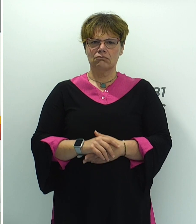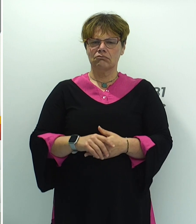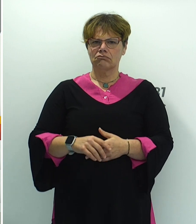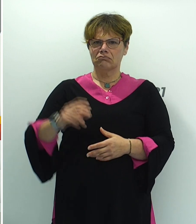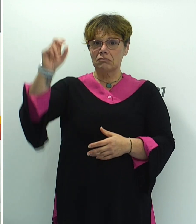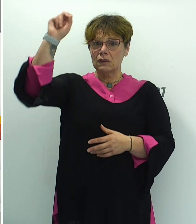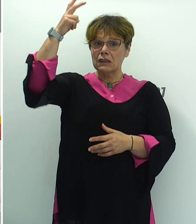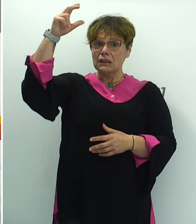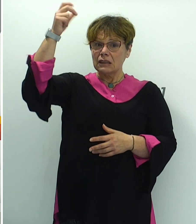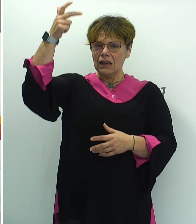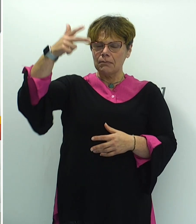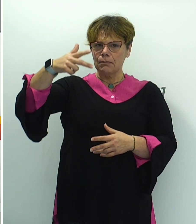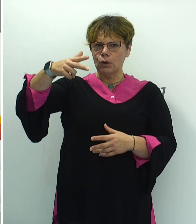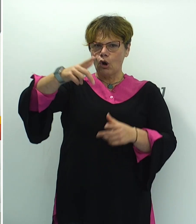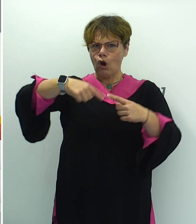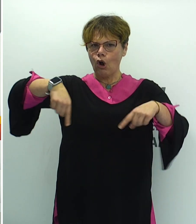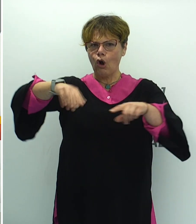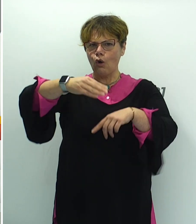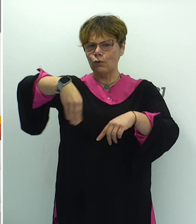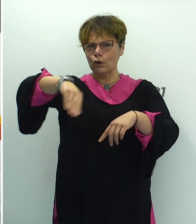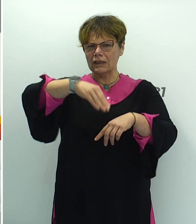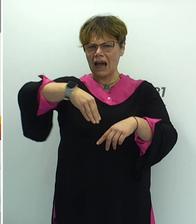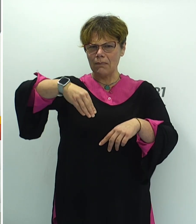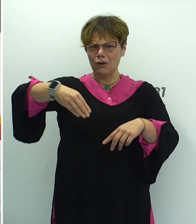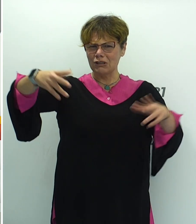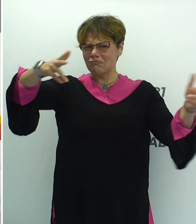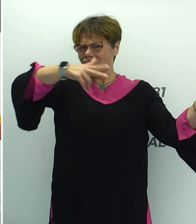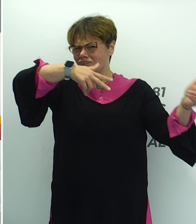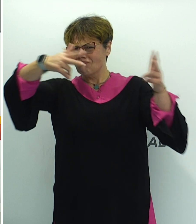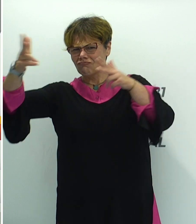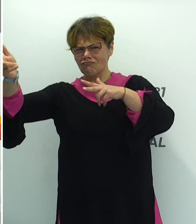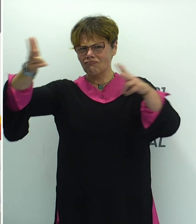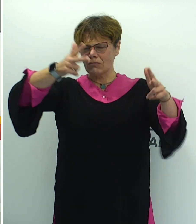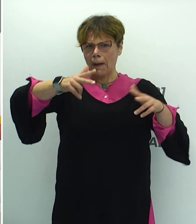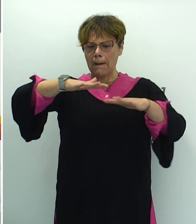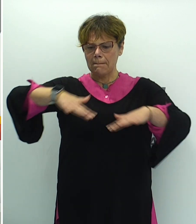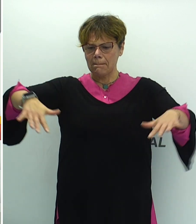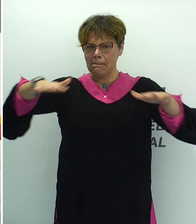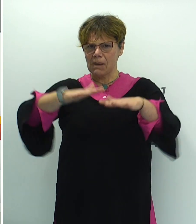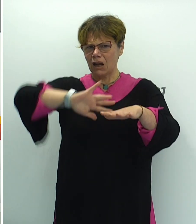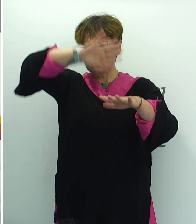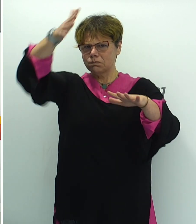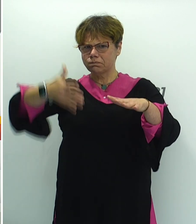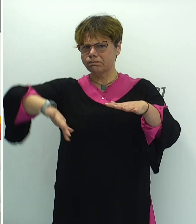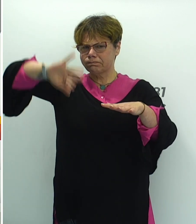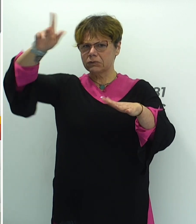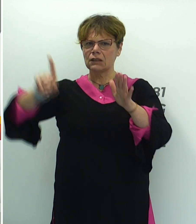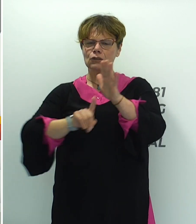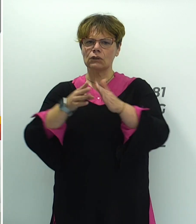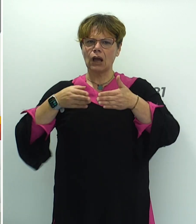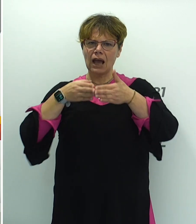nel Golfo di Napoli. Il mare agitato oggi ha impedito agli aliscafi di partire.